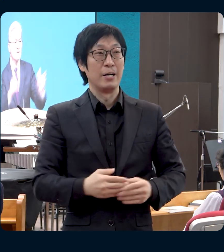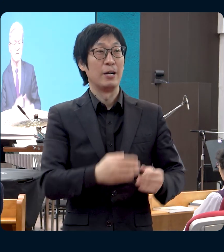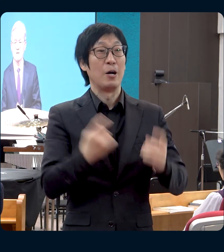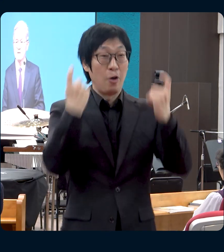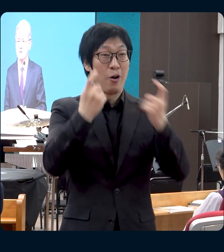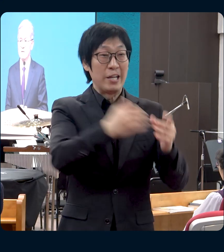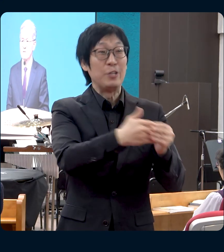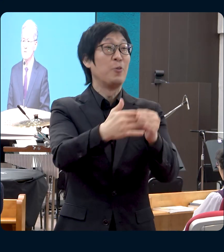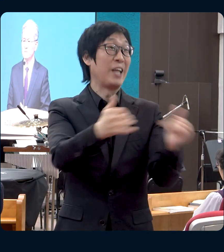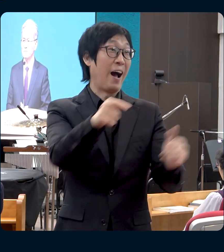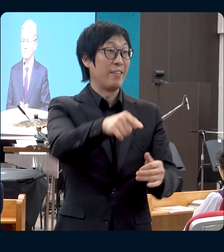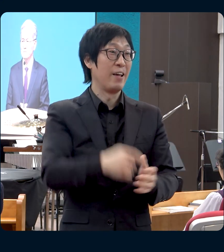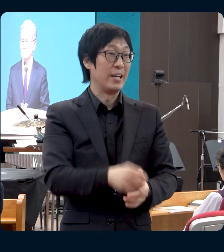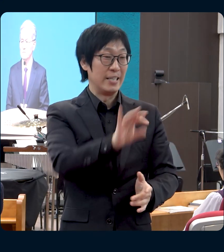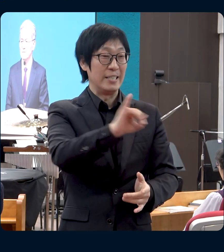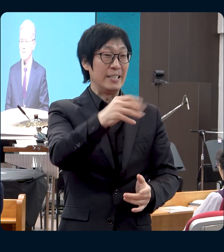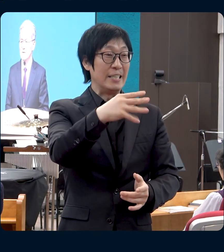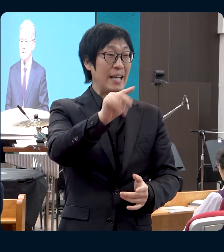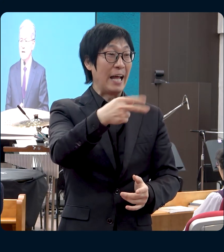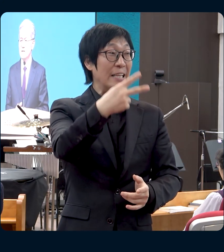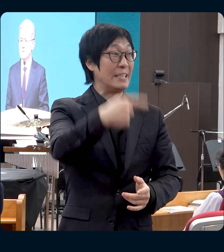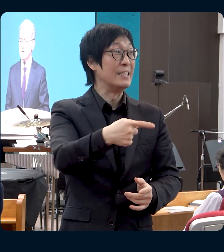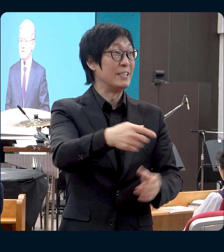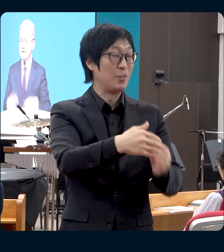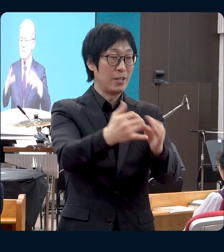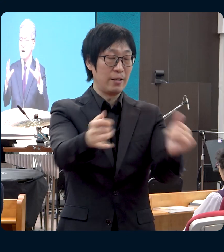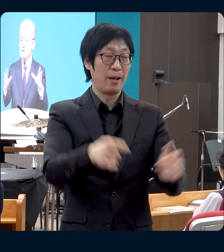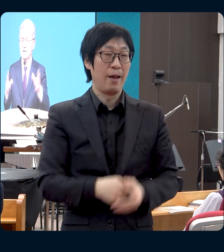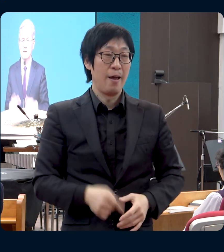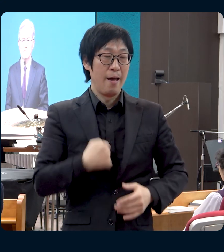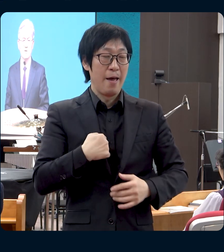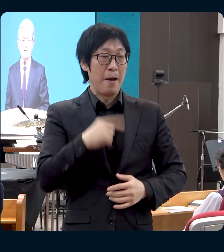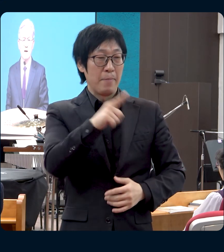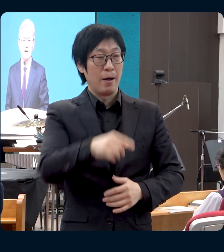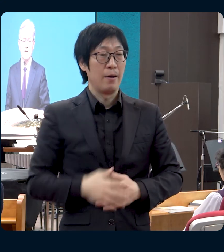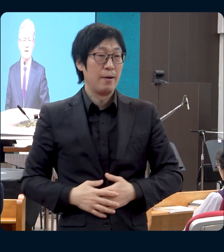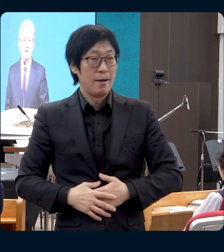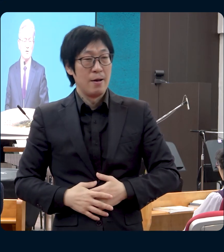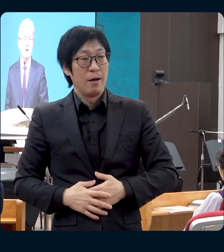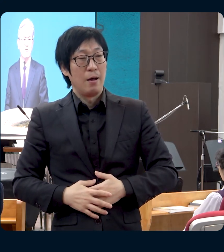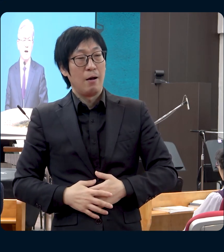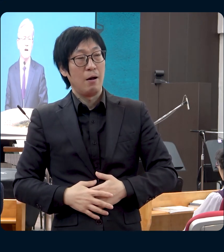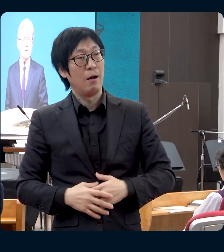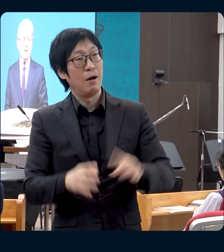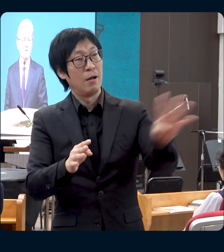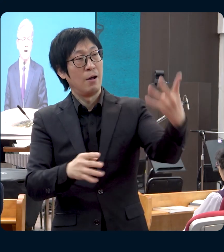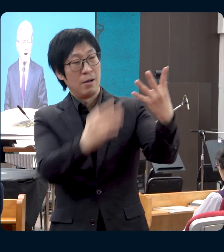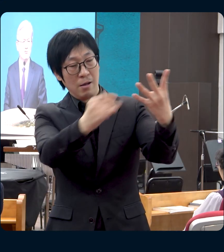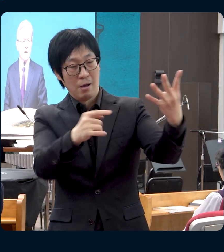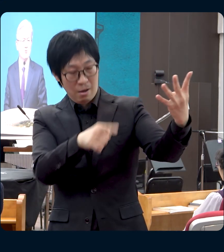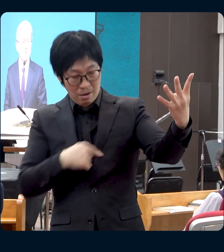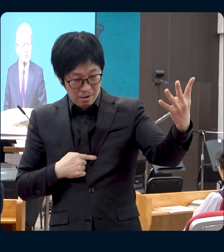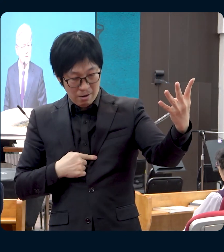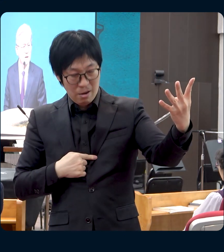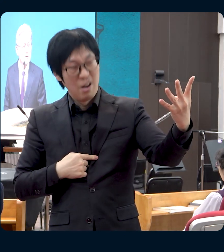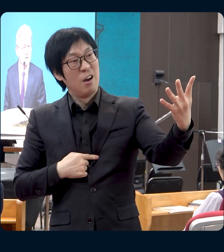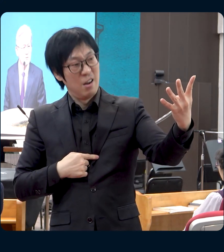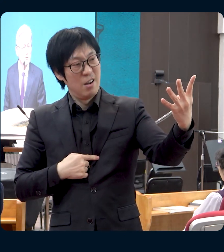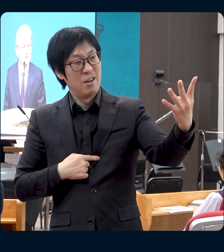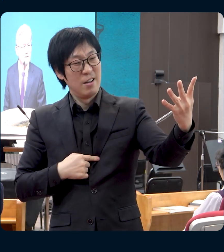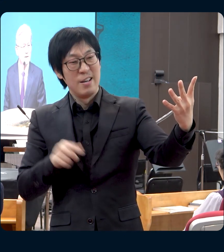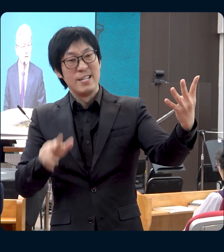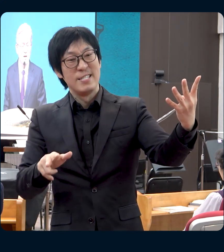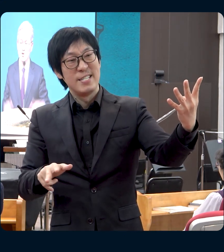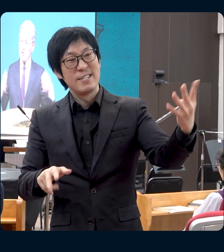야단쳤어요. 여러분 아시지만 이렇게 막 일 힘들 때 그때 화내는 사람은 아군이 아니고 적군이라는 거